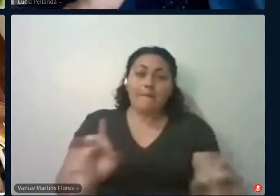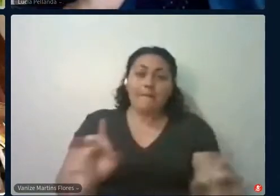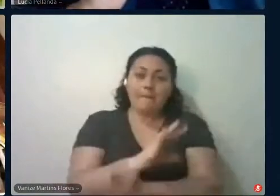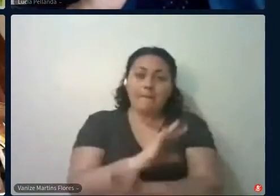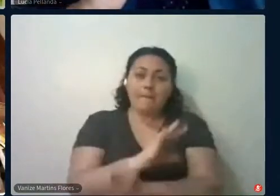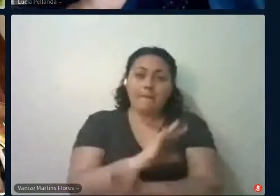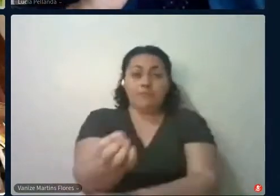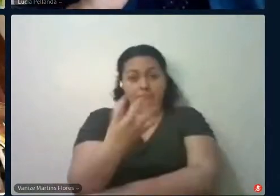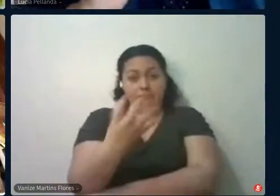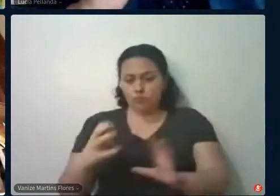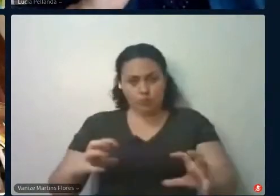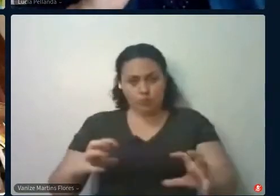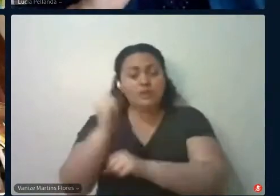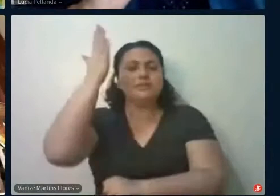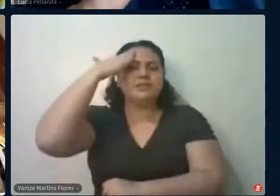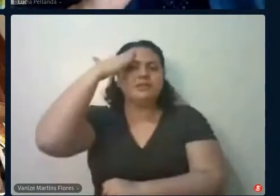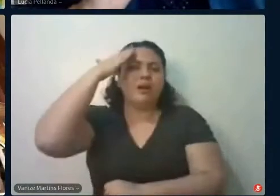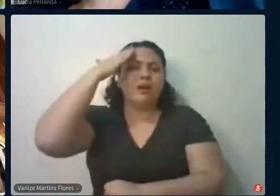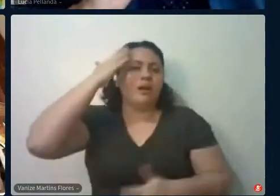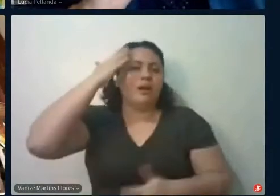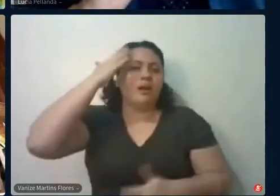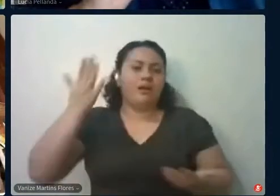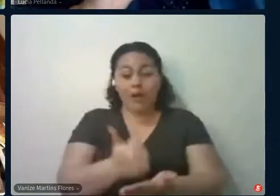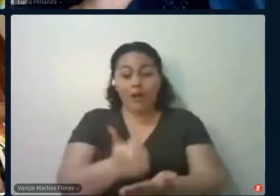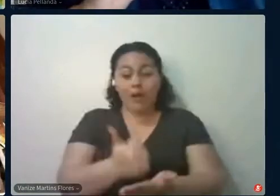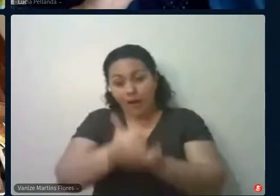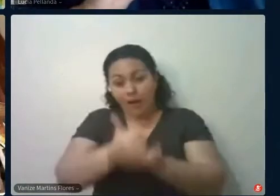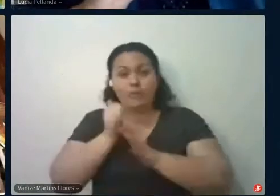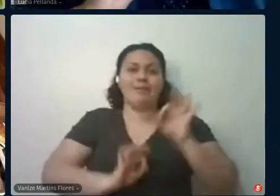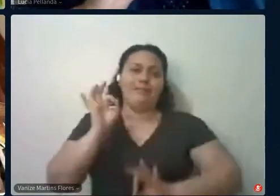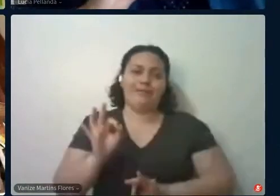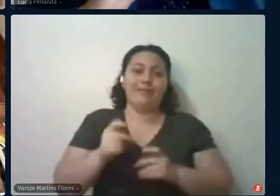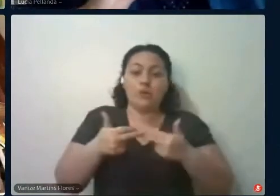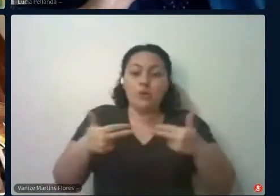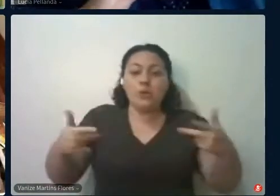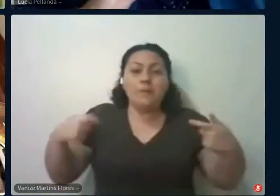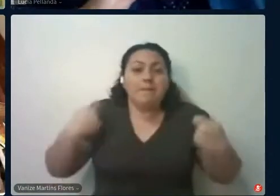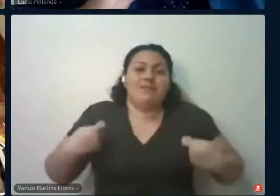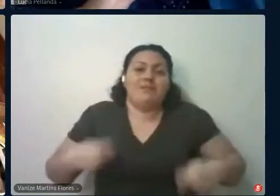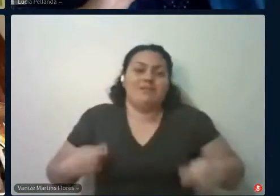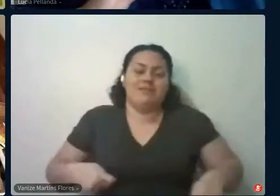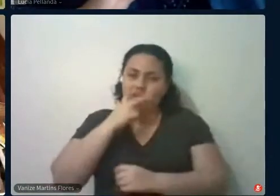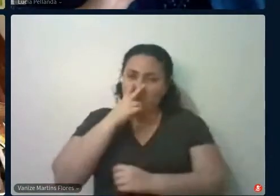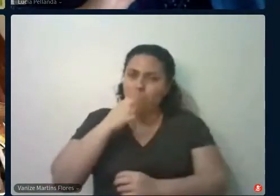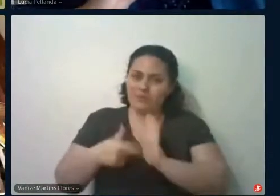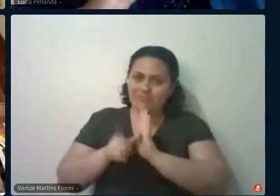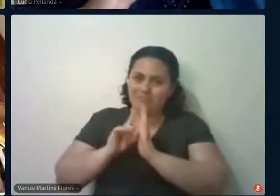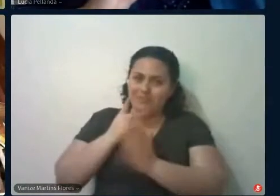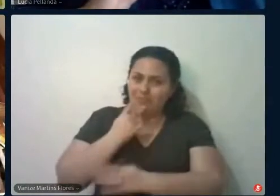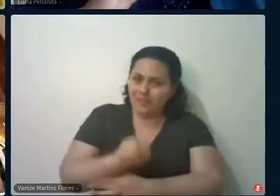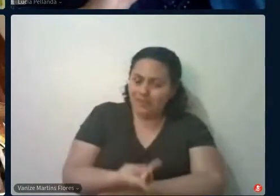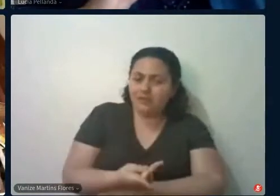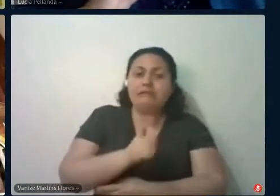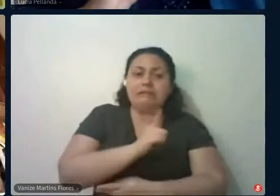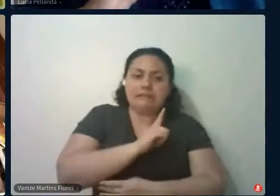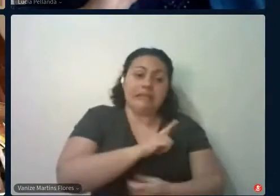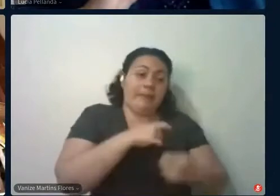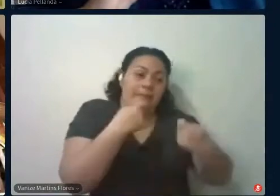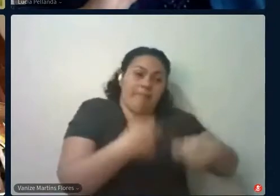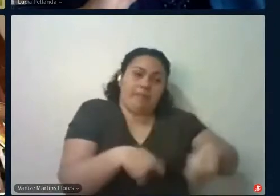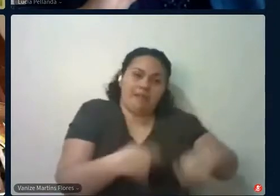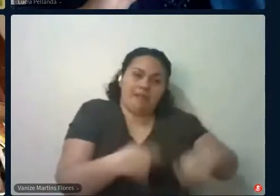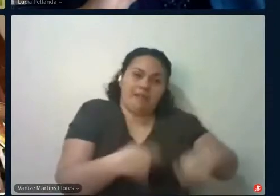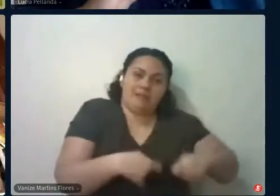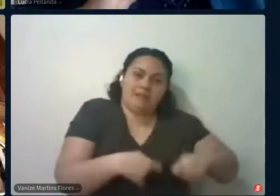amparar o nosso planejamento para, como eu disse, desde as necessidades de um maior número de pessoas, quanto o